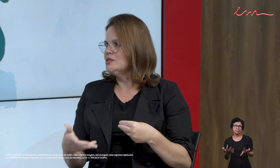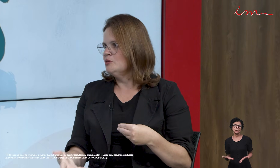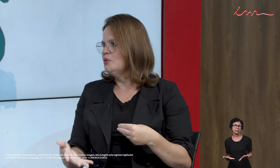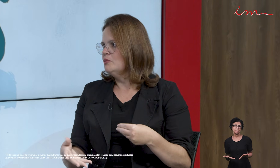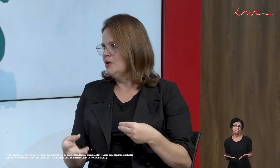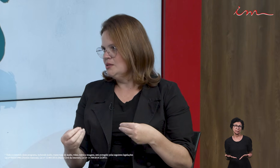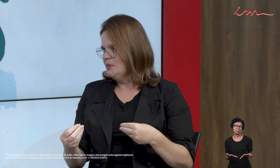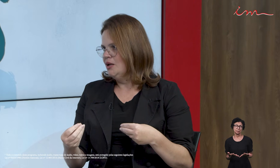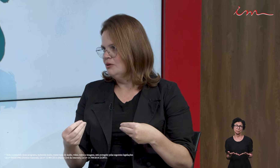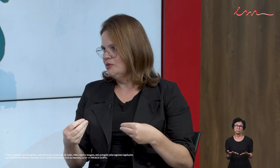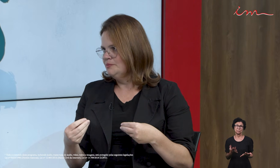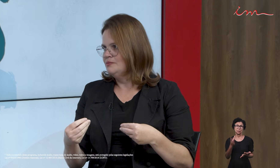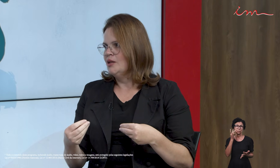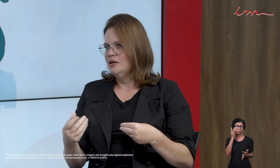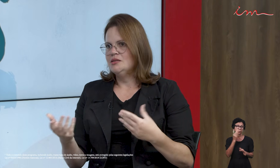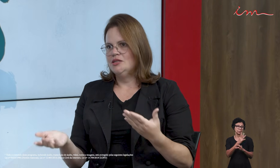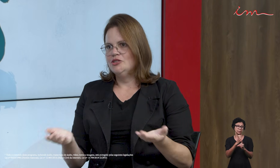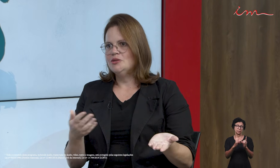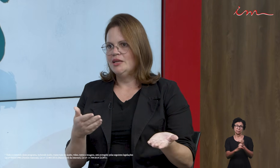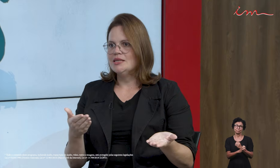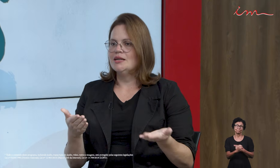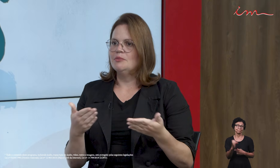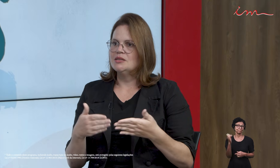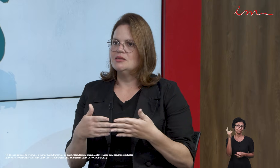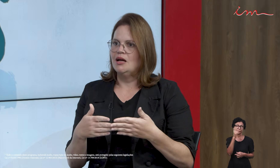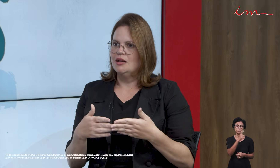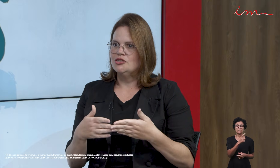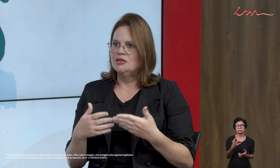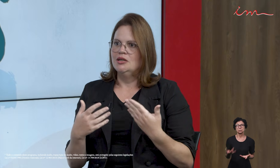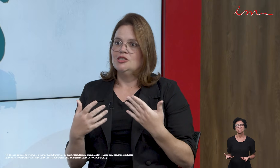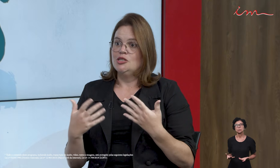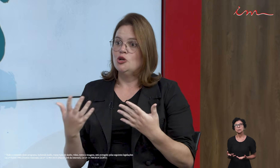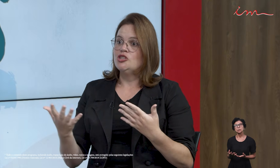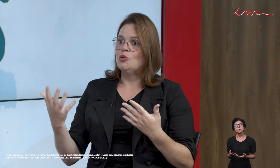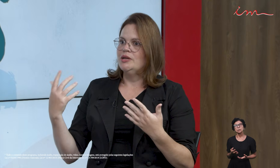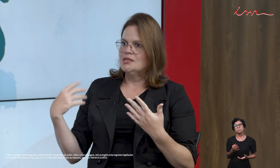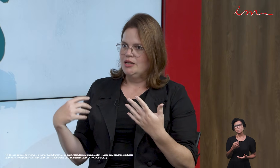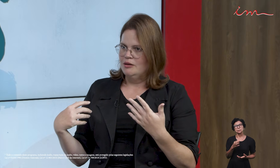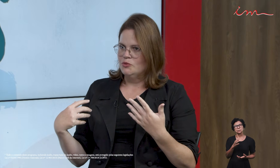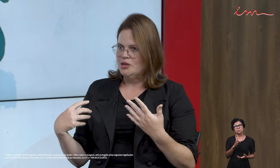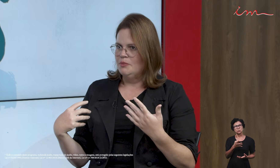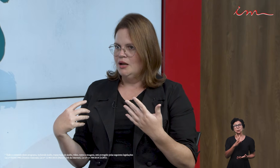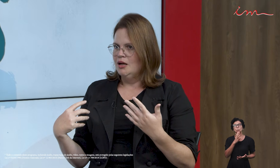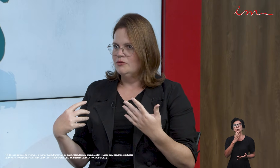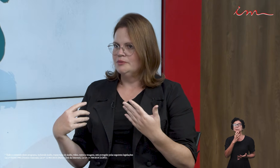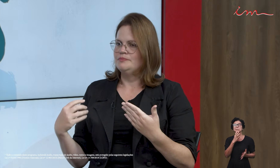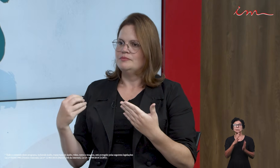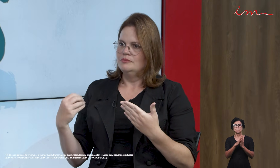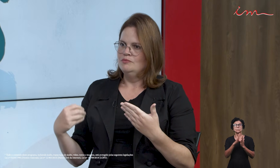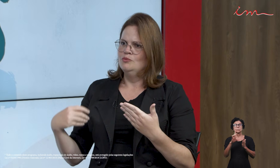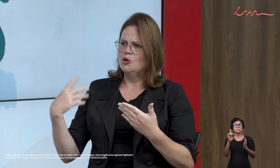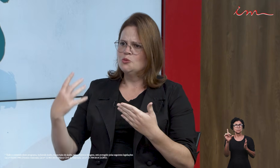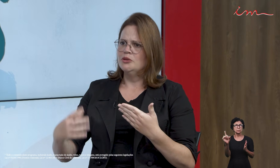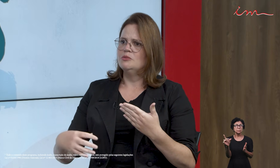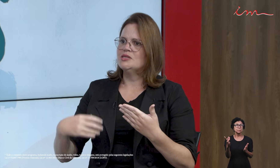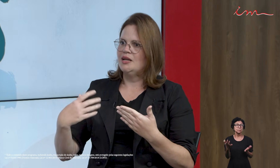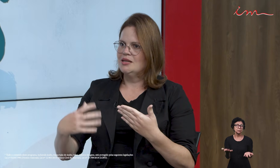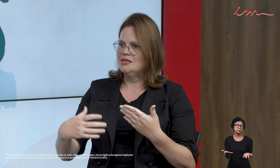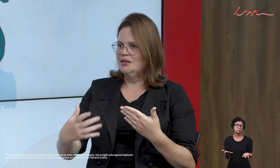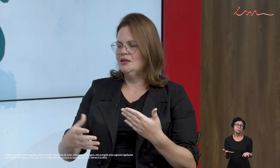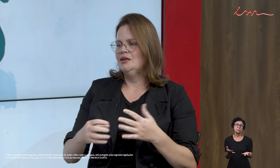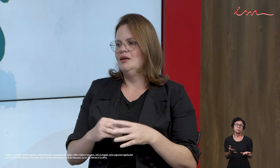aprender e conhecer um pouco mais a palavra. Sim. Se a gente tem essa capacidade, se nós já conhecemos a palavra, nós